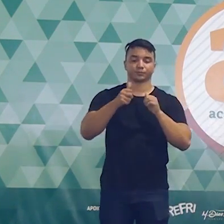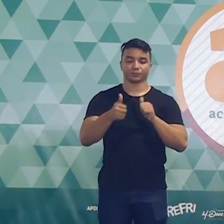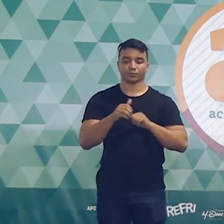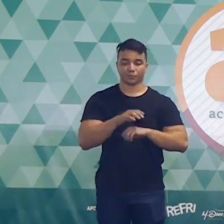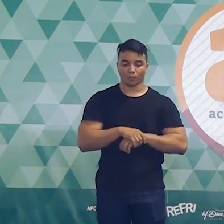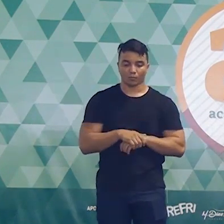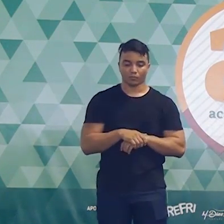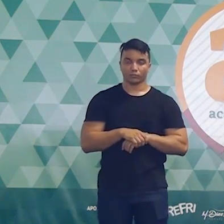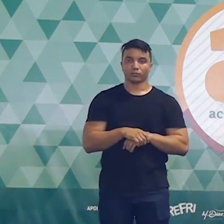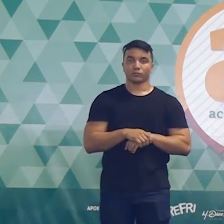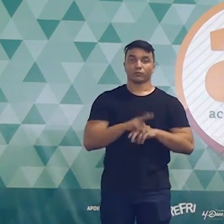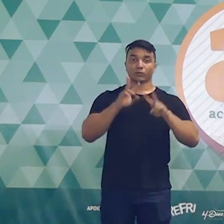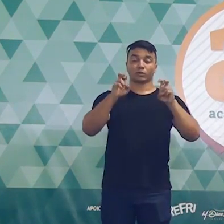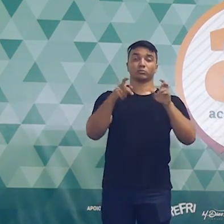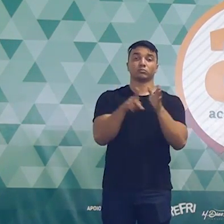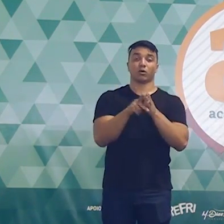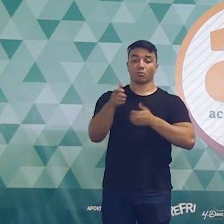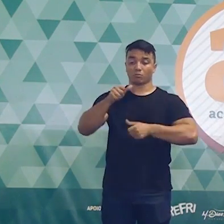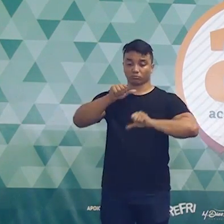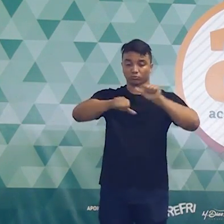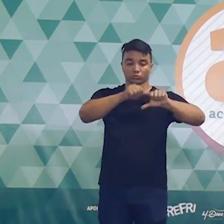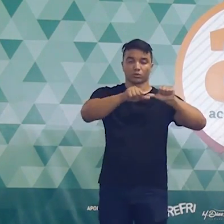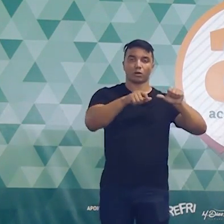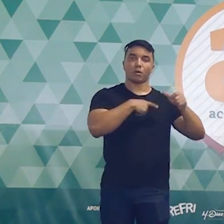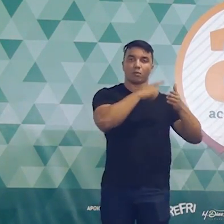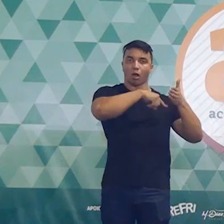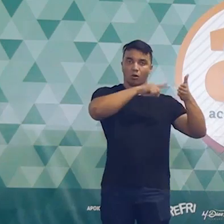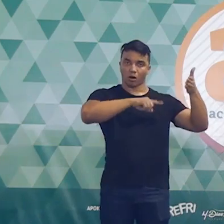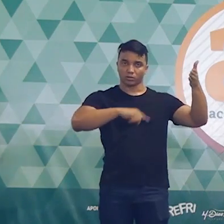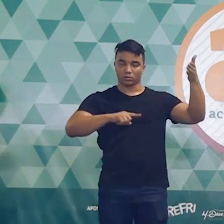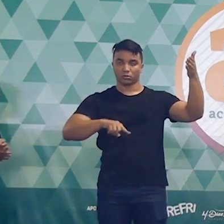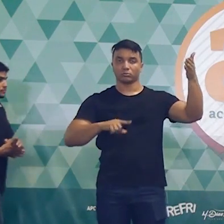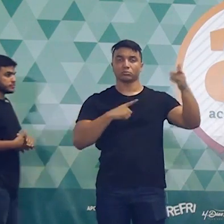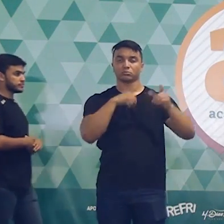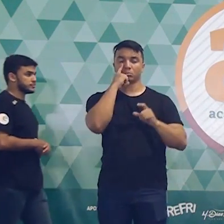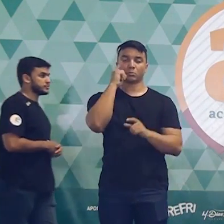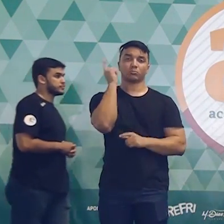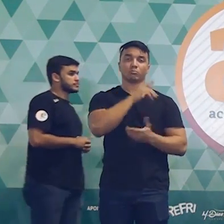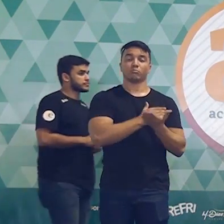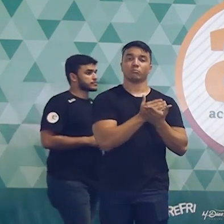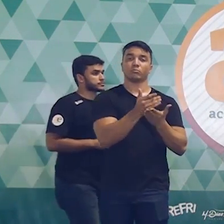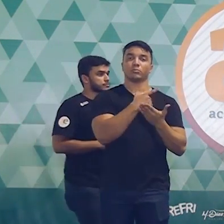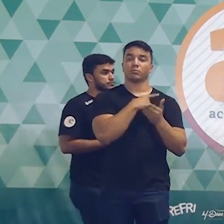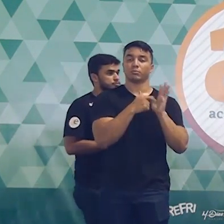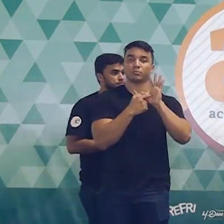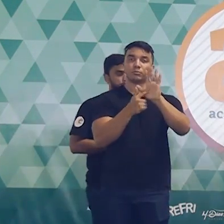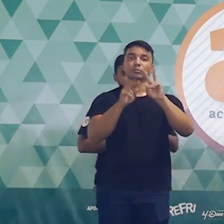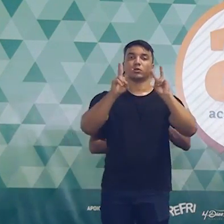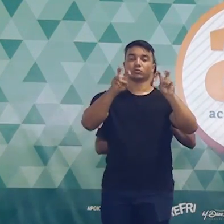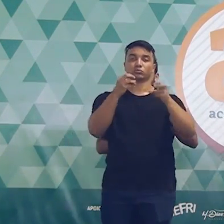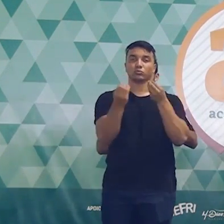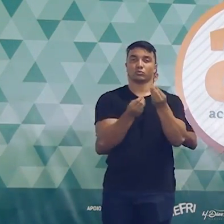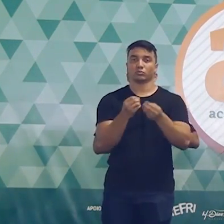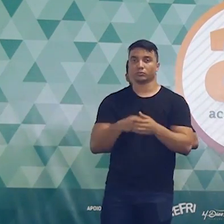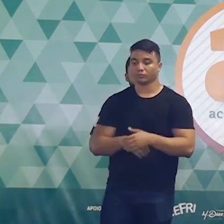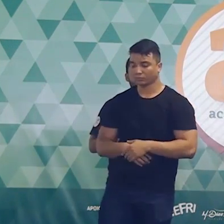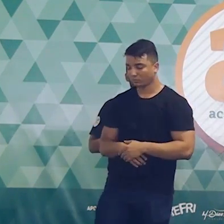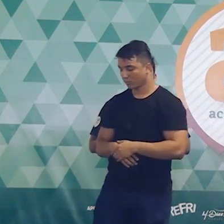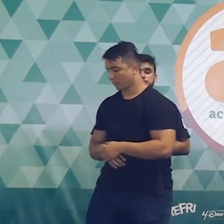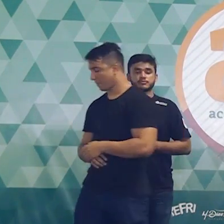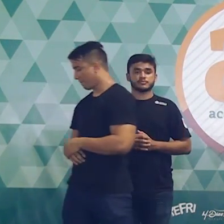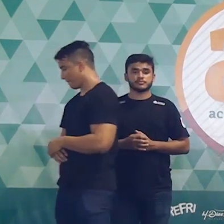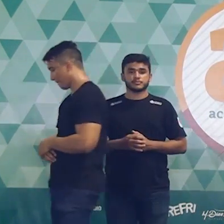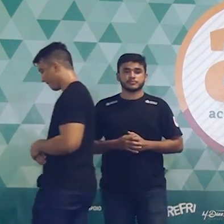lá. Sobre alterações de correção, certo? Que eu comecei aqui a minha apresentação falando para vocês.